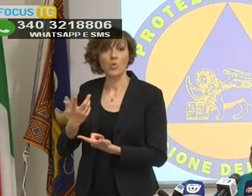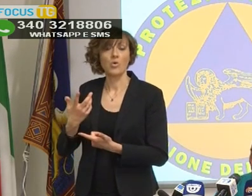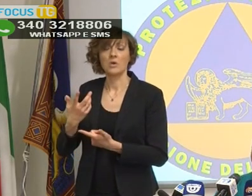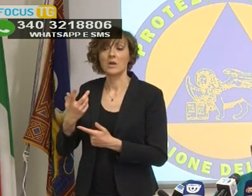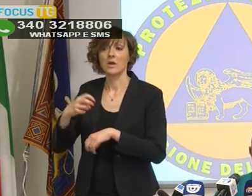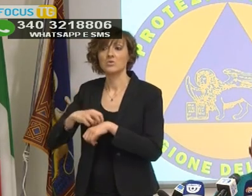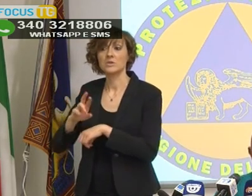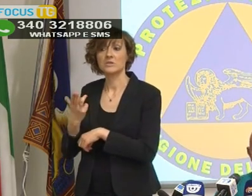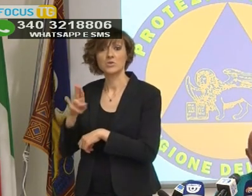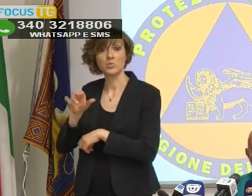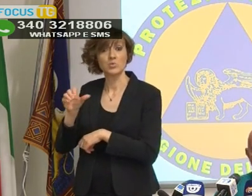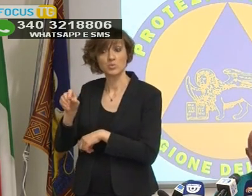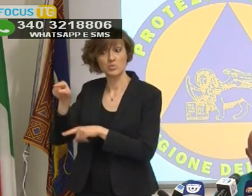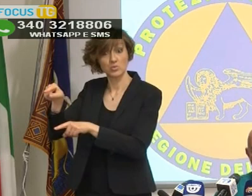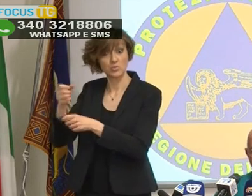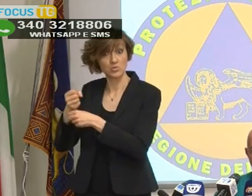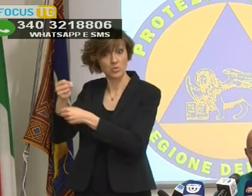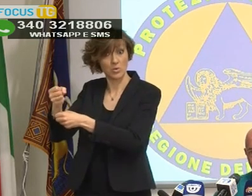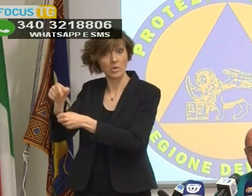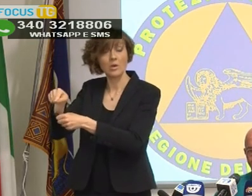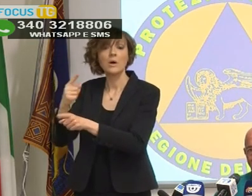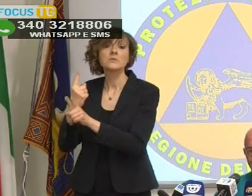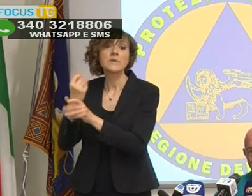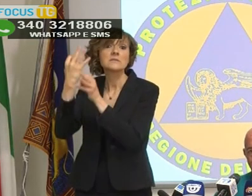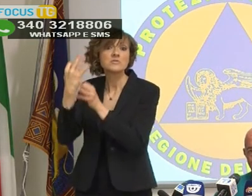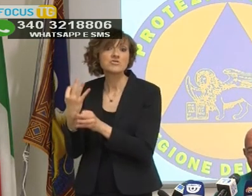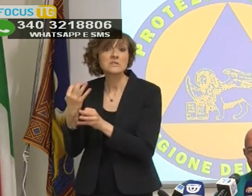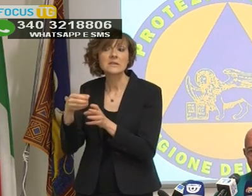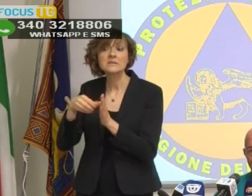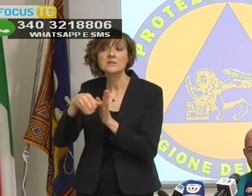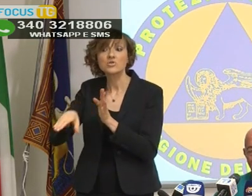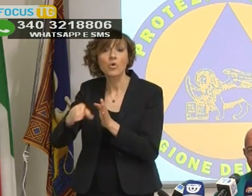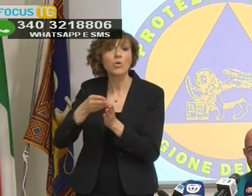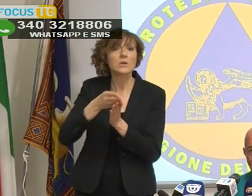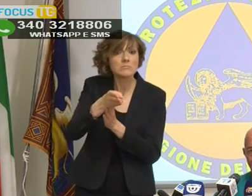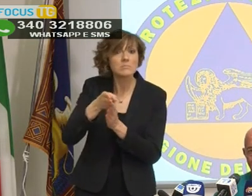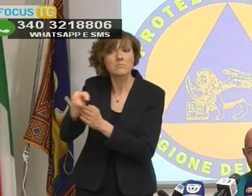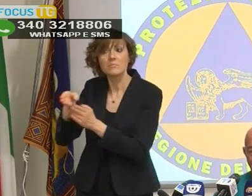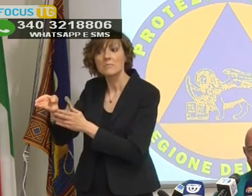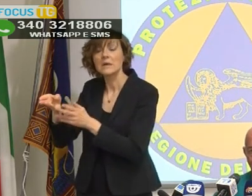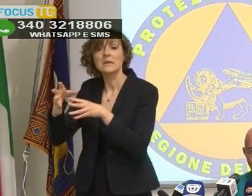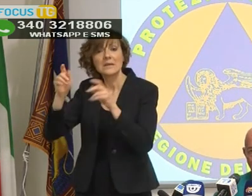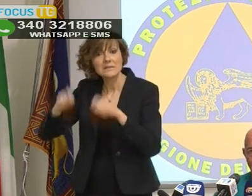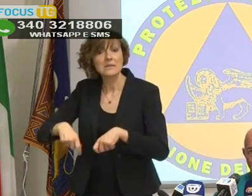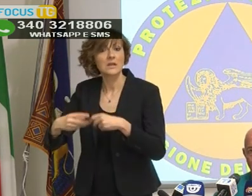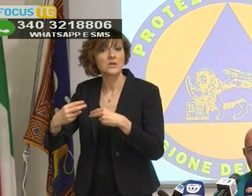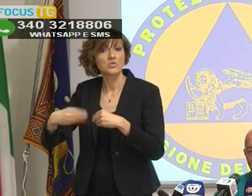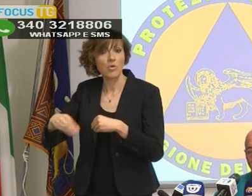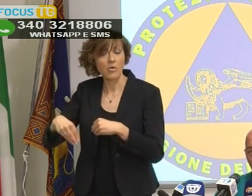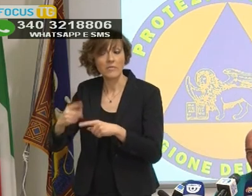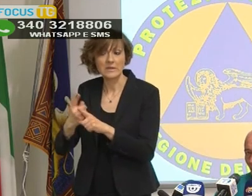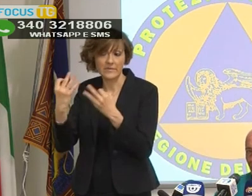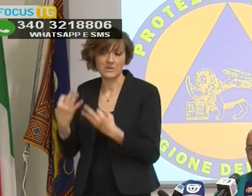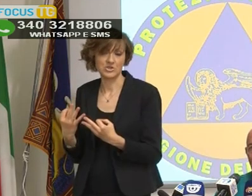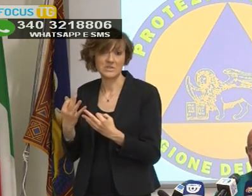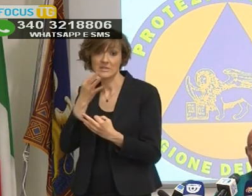che dovranno poi decidere su quale settore andare a iniziare a screenare. Quindi un